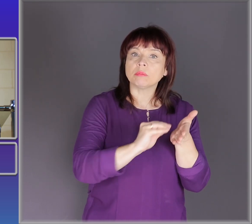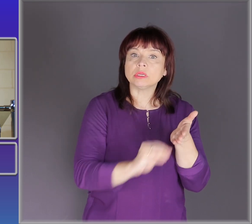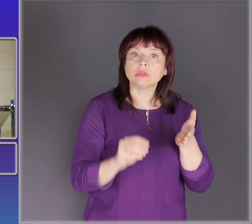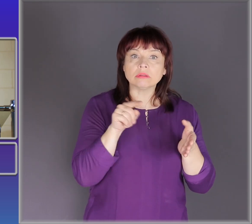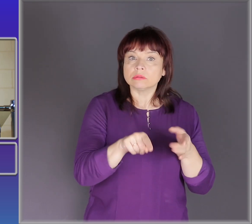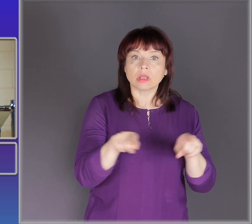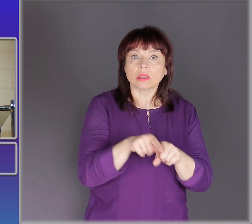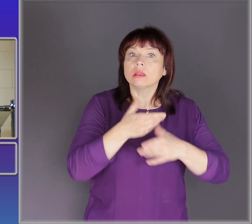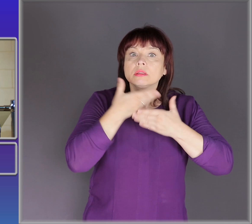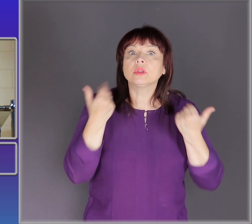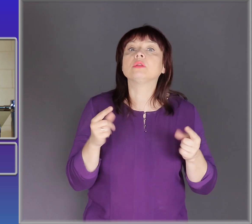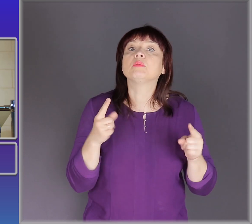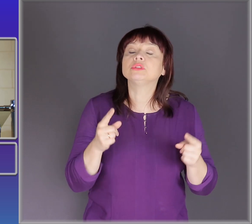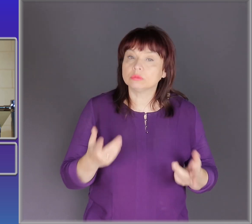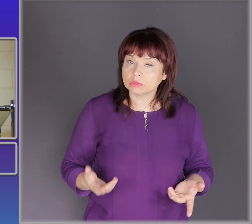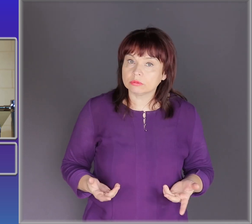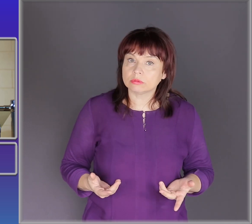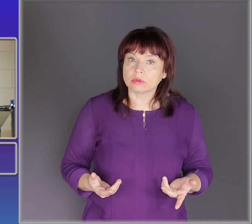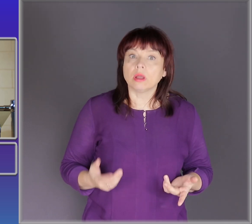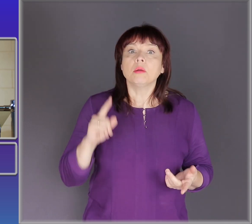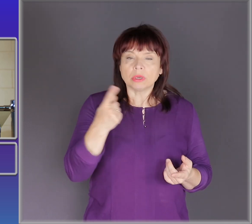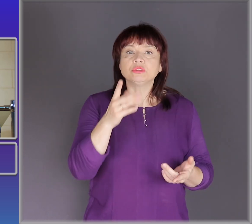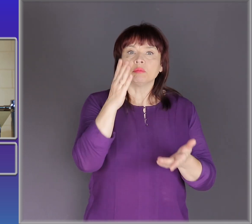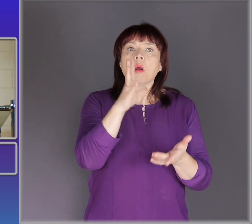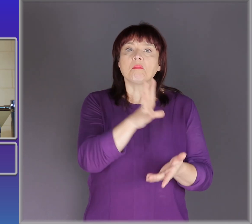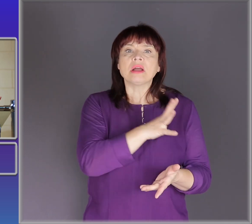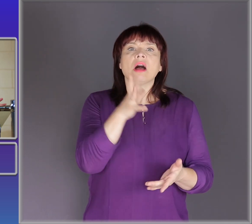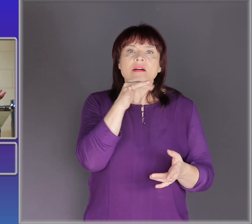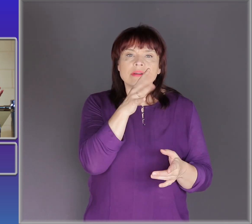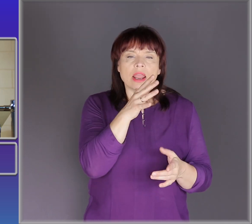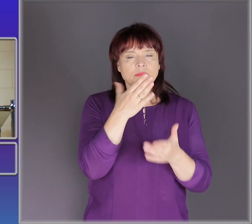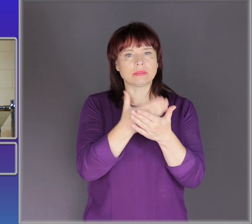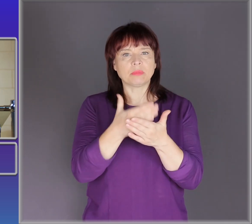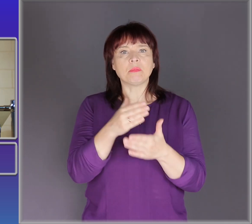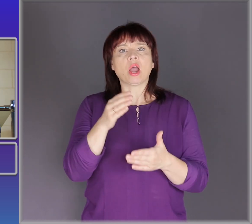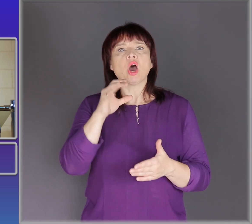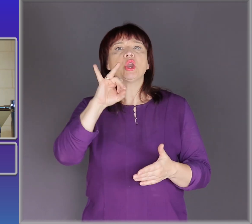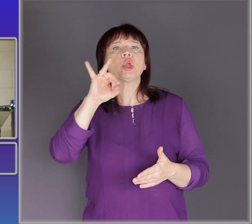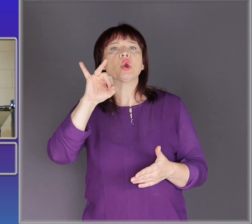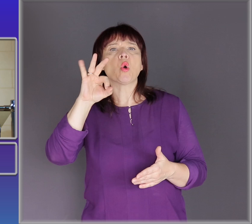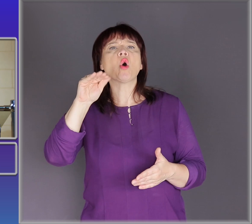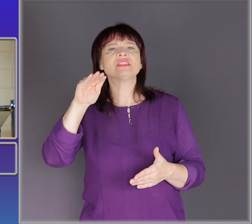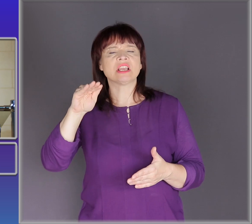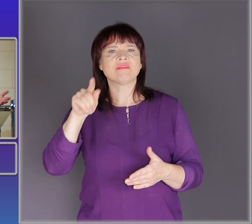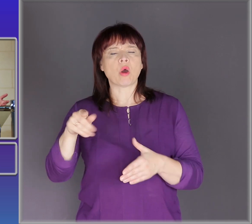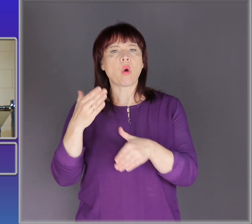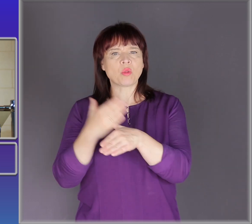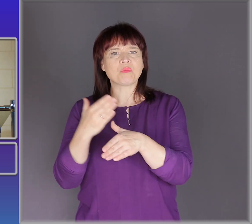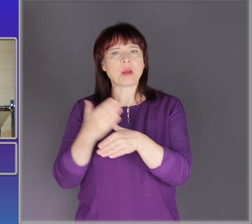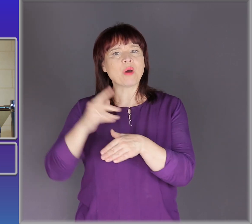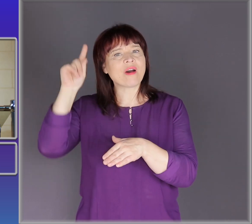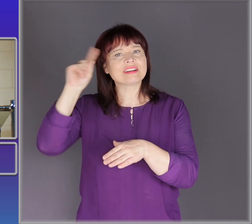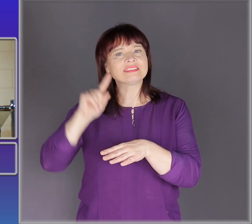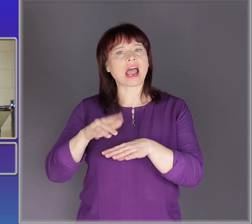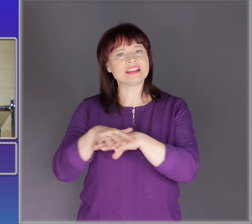библейскую историю почему были периоды когда иосиф он вывел помог